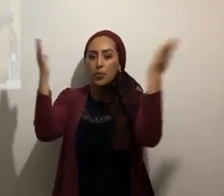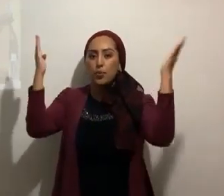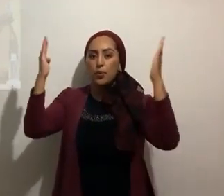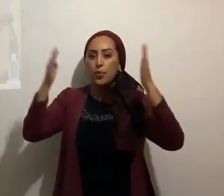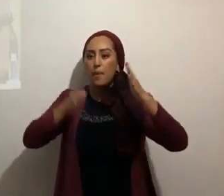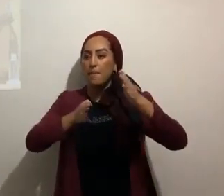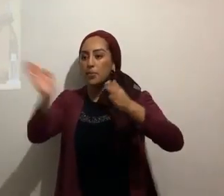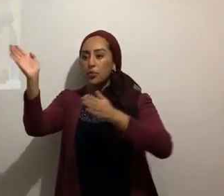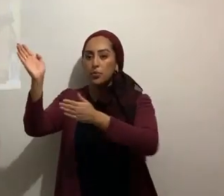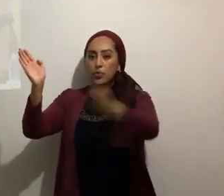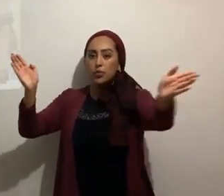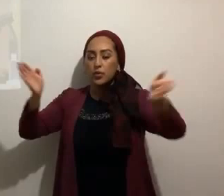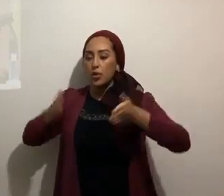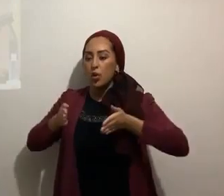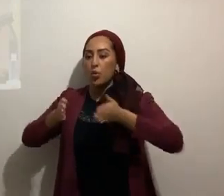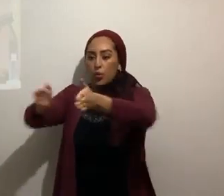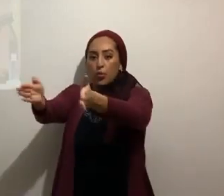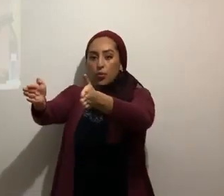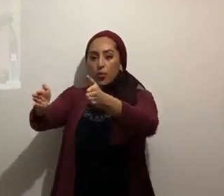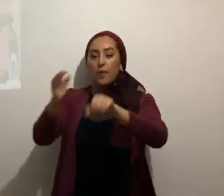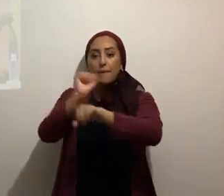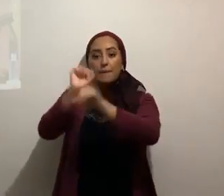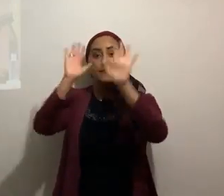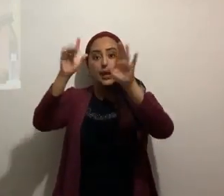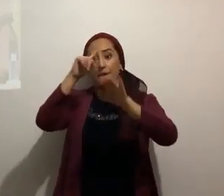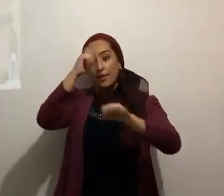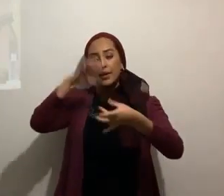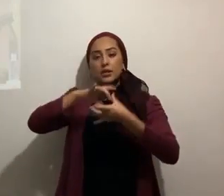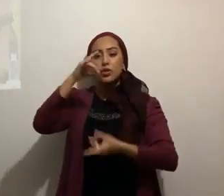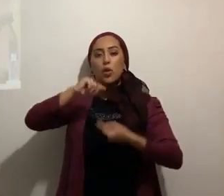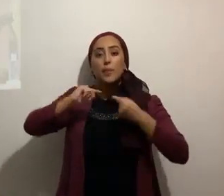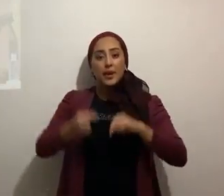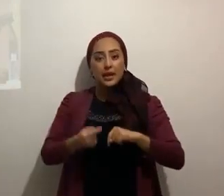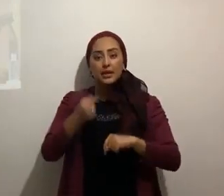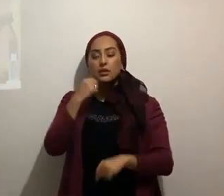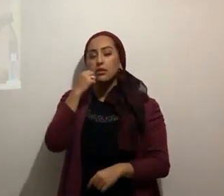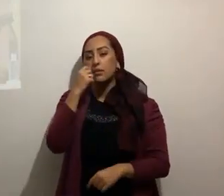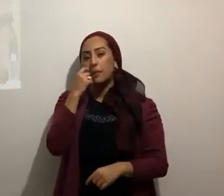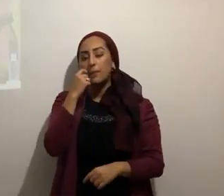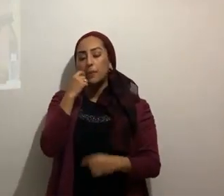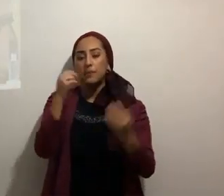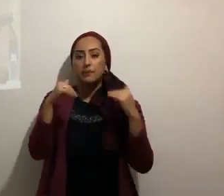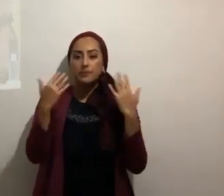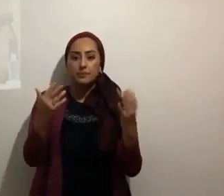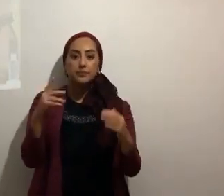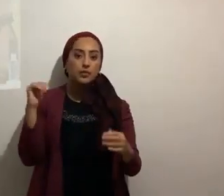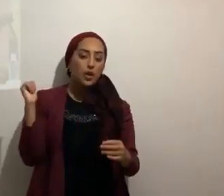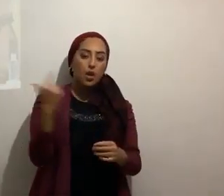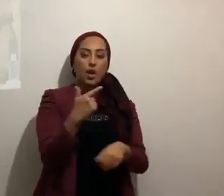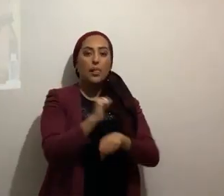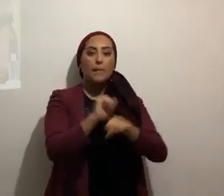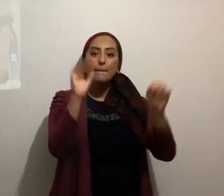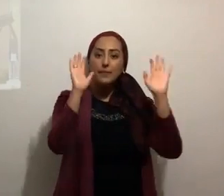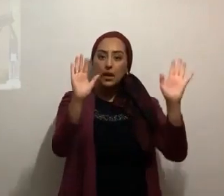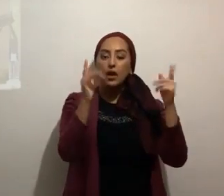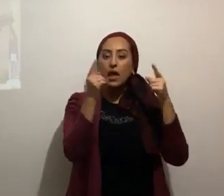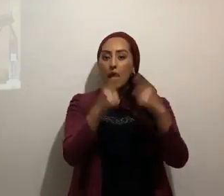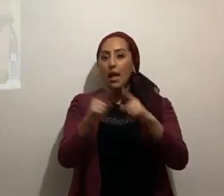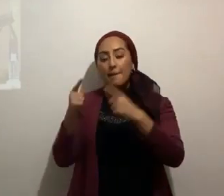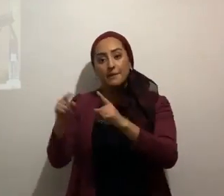Aleluya. Se hizo el milagro por un dolor del alma. Entonces, a ver, todos los milagros se